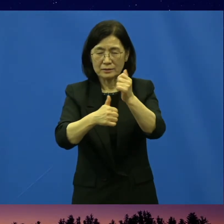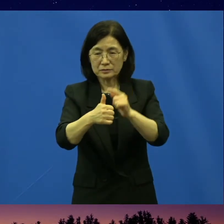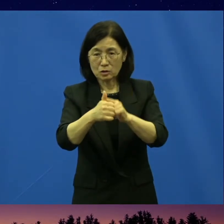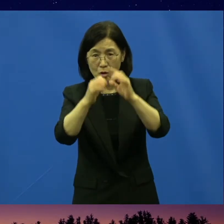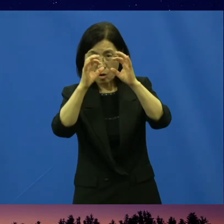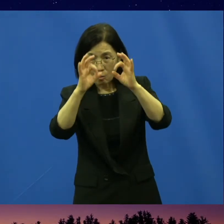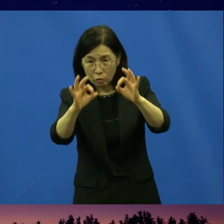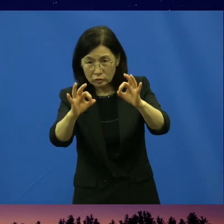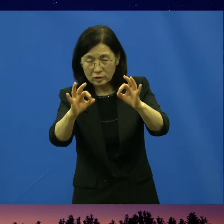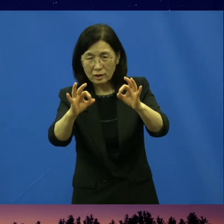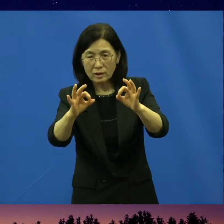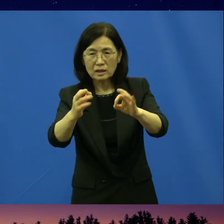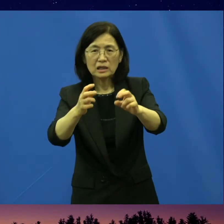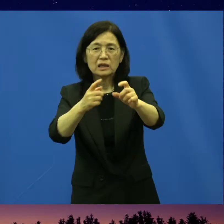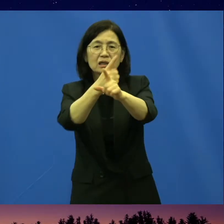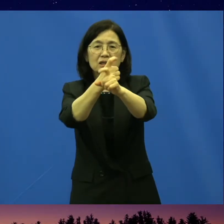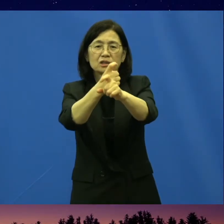있으니까.